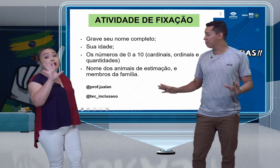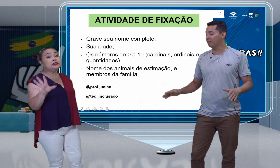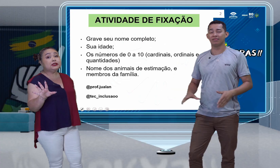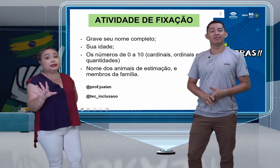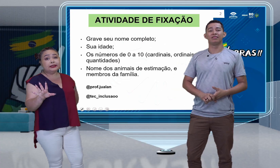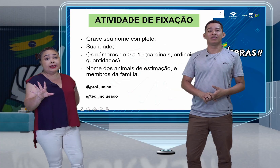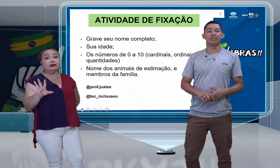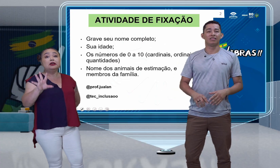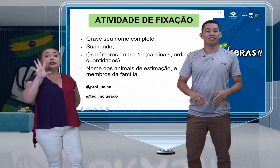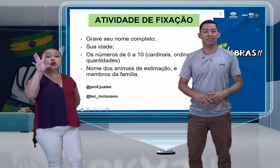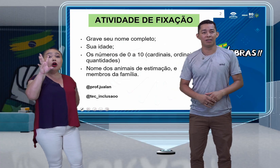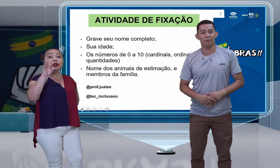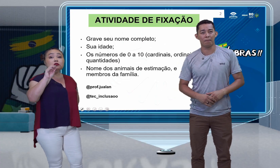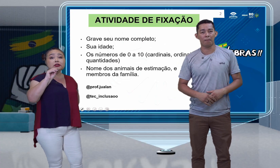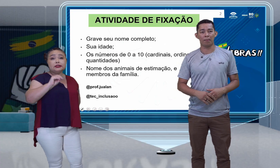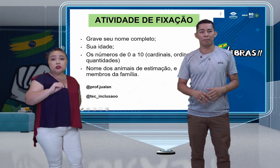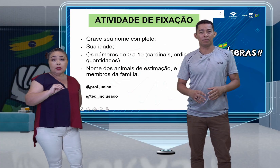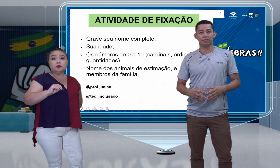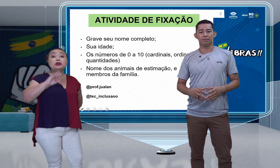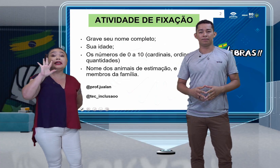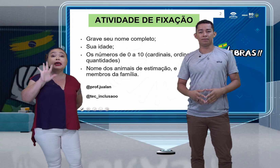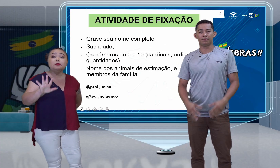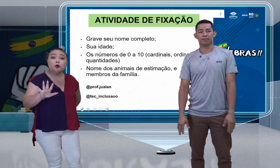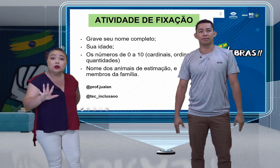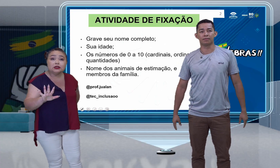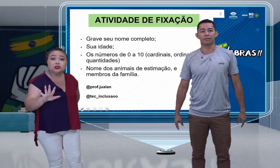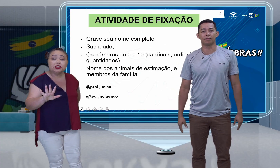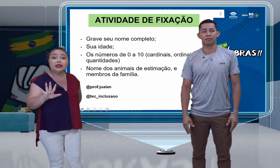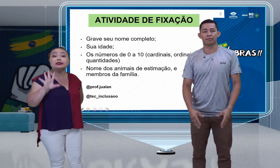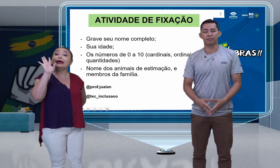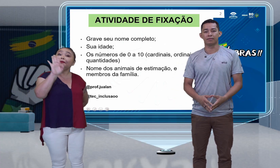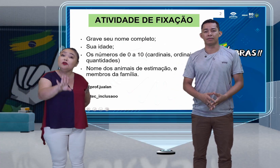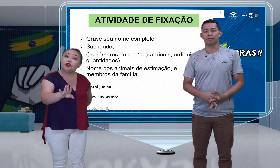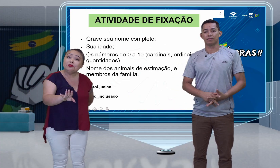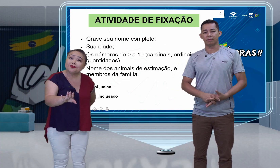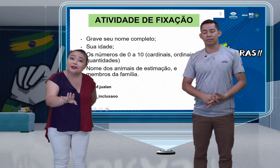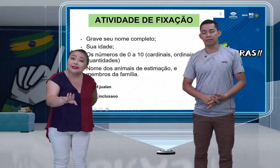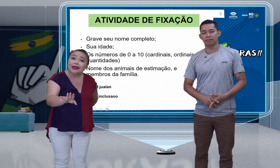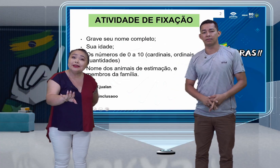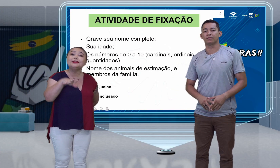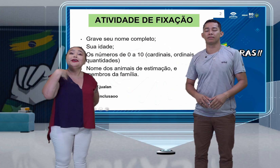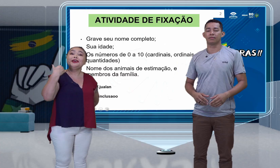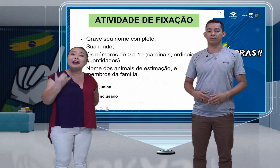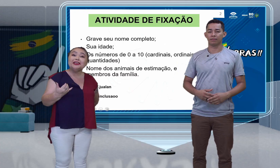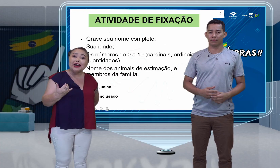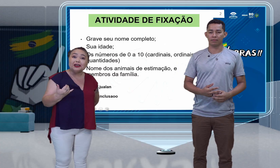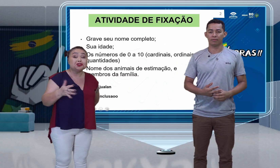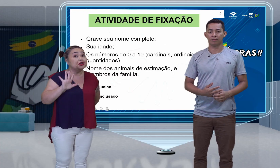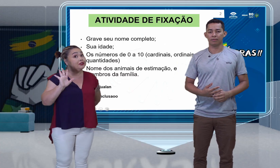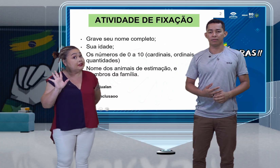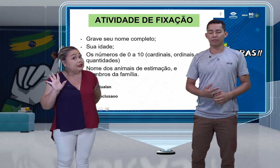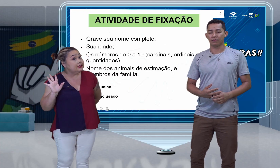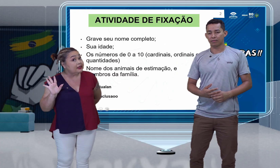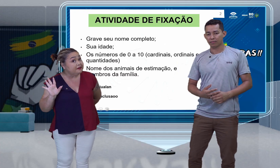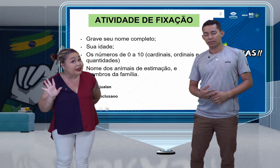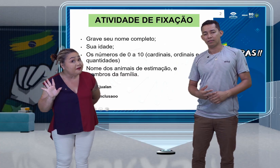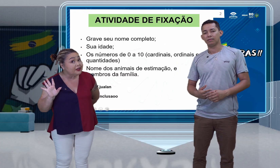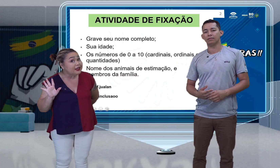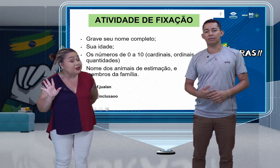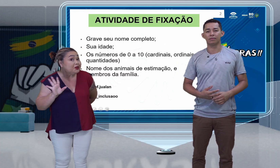se quiser. Escolhe um desses tópicos. O que é importante aí? Saber o nome de vocês e a idade. Se quiser falar a verdade. Também